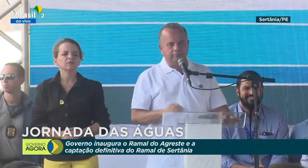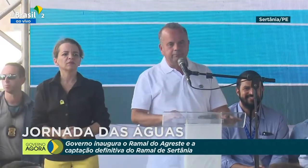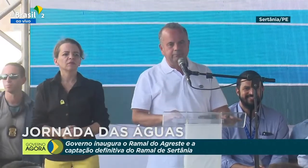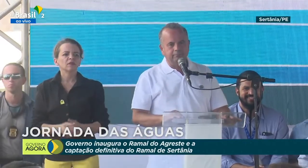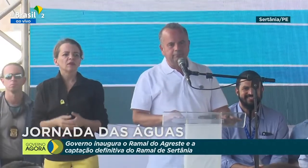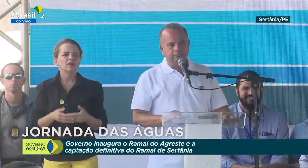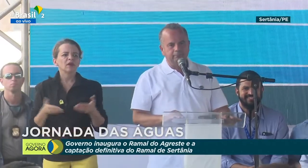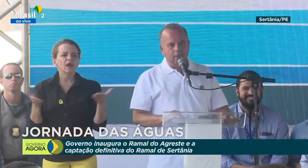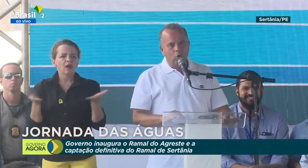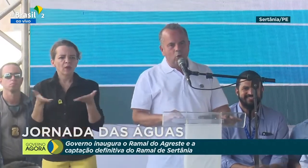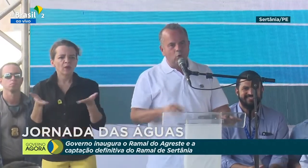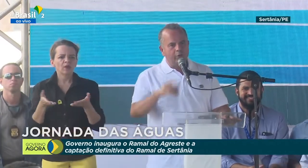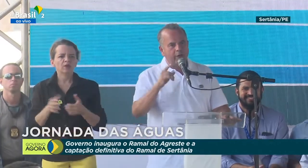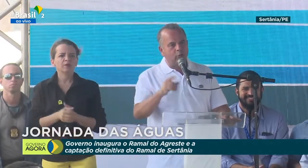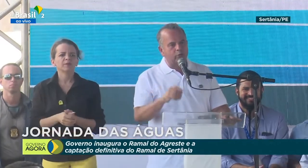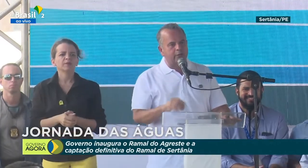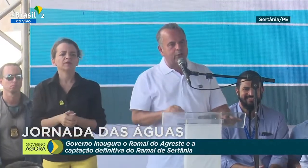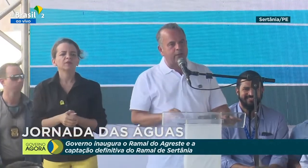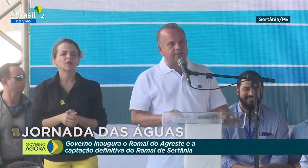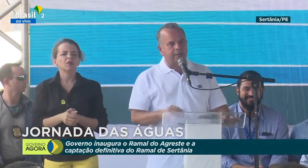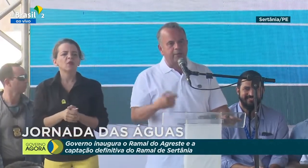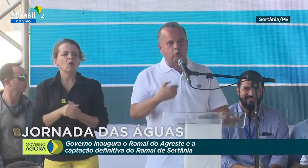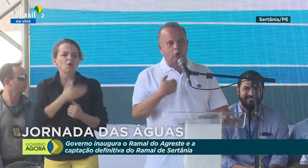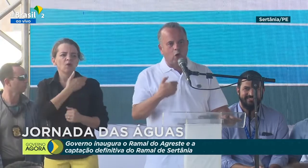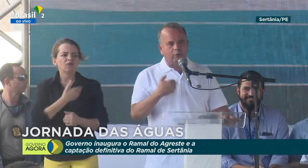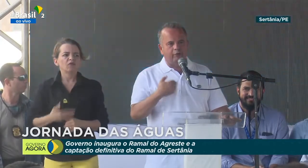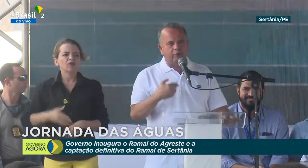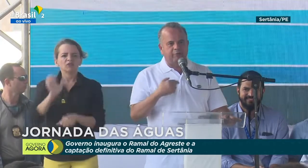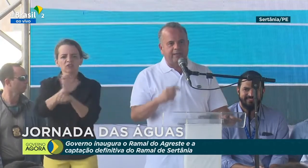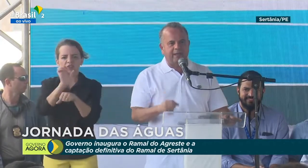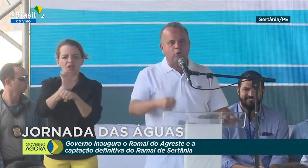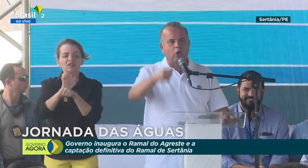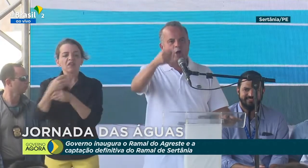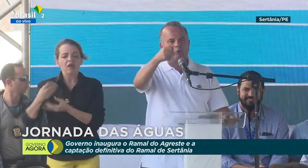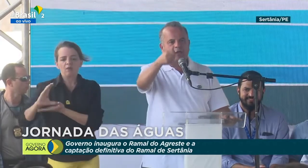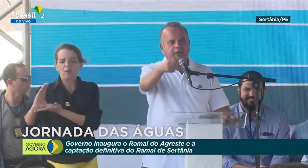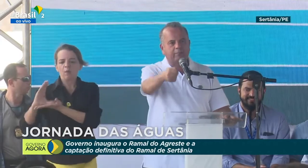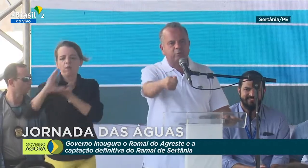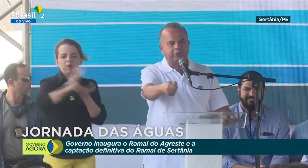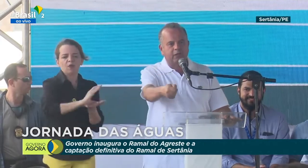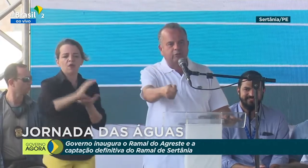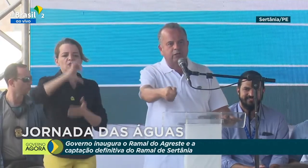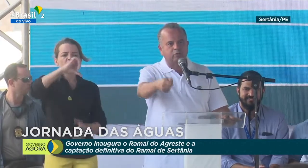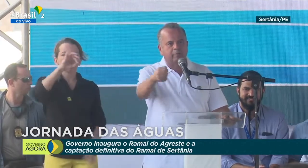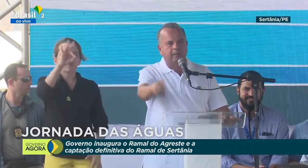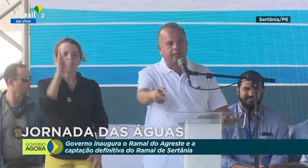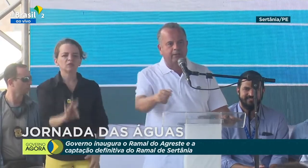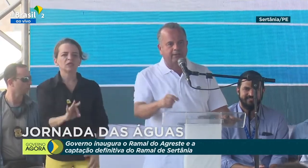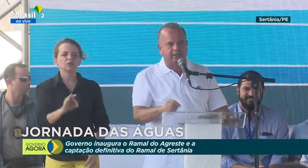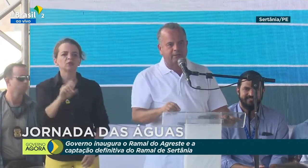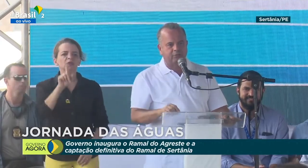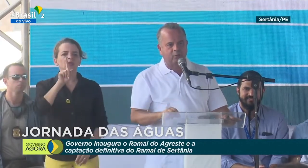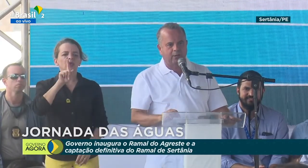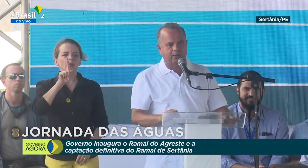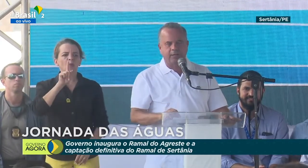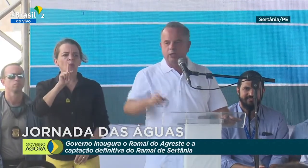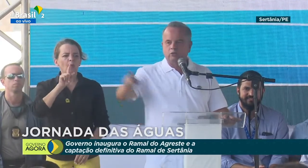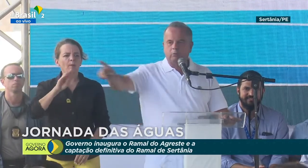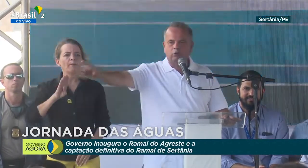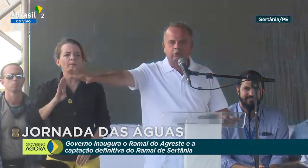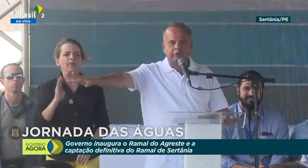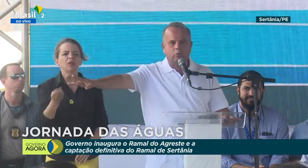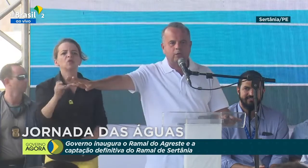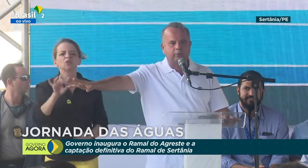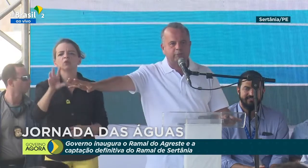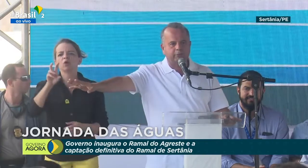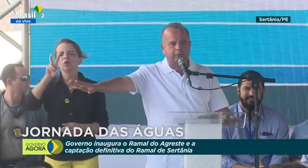Agora, o governo do estado recebeu do governo federal 90% desse 1.300.000.000 reais e só